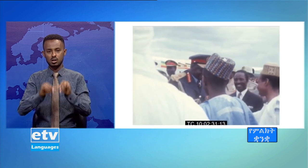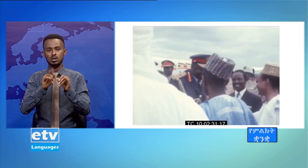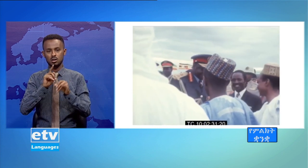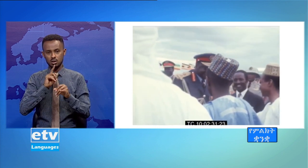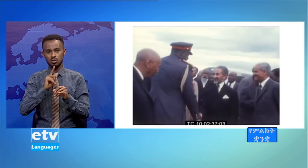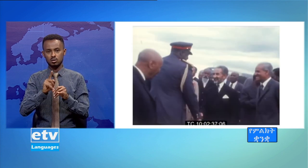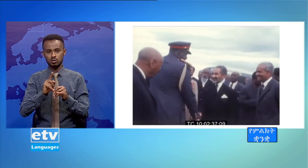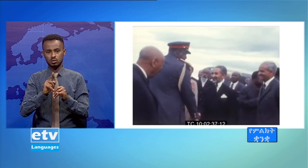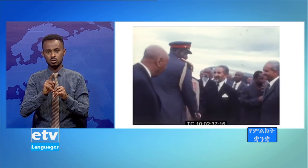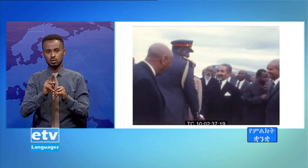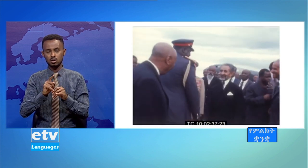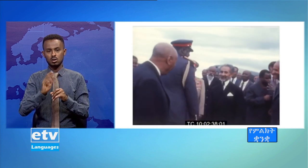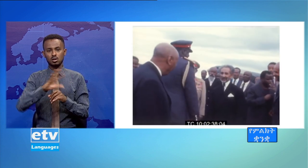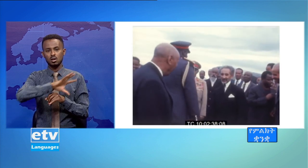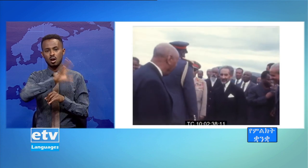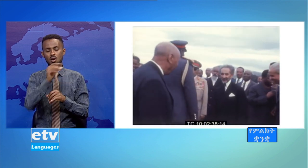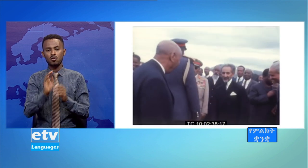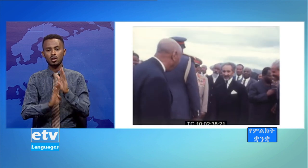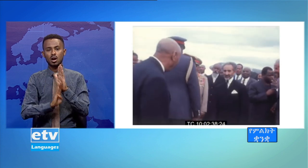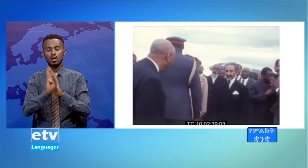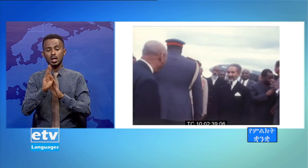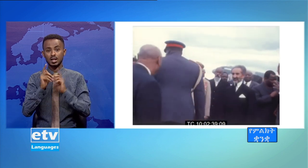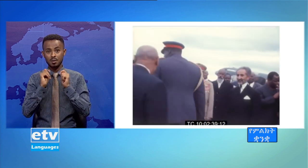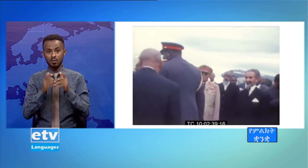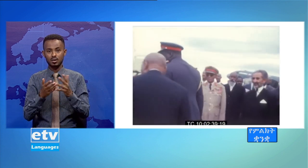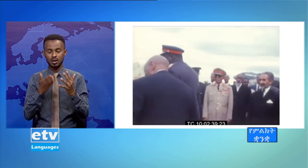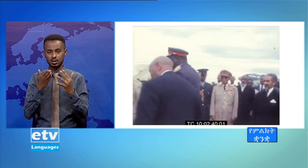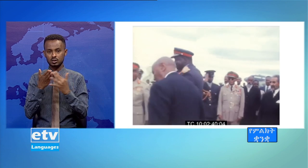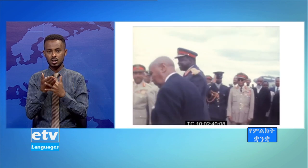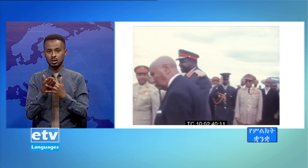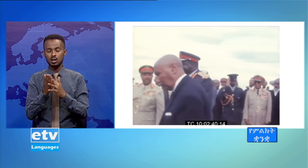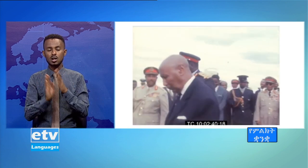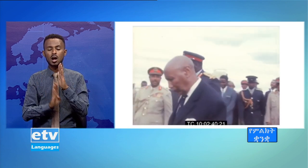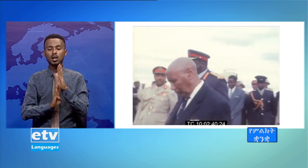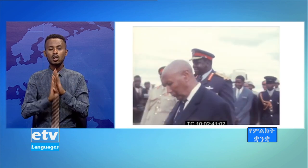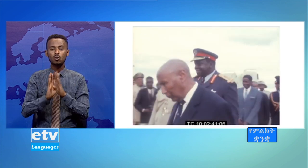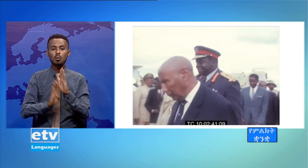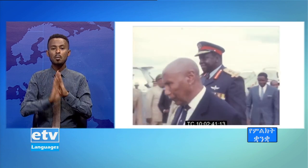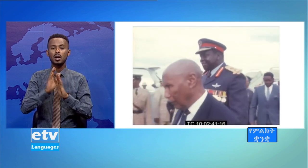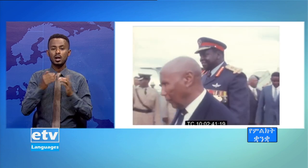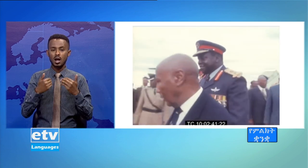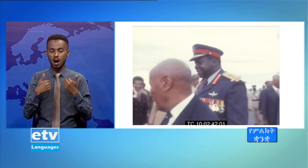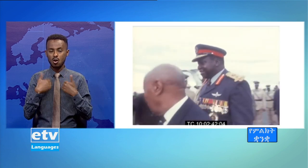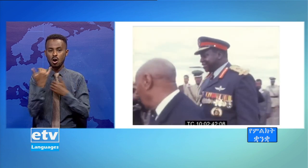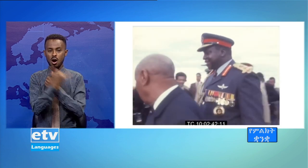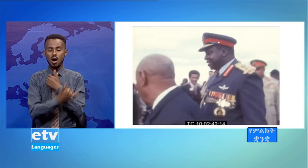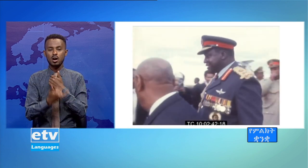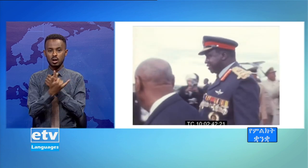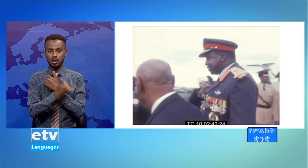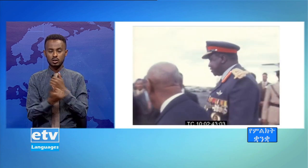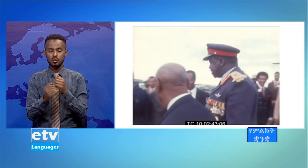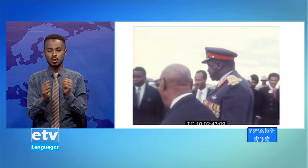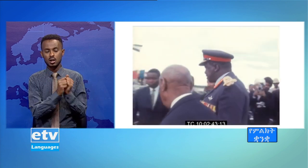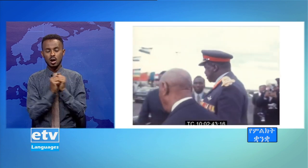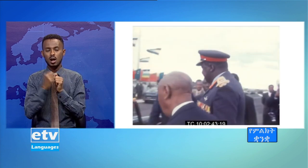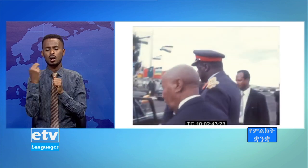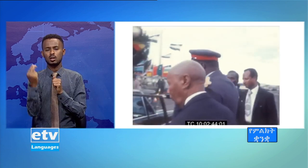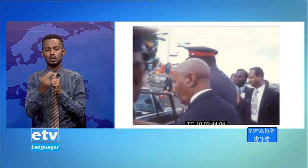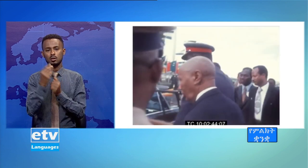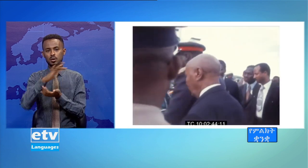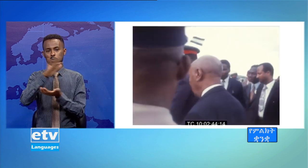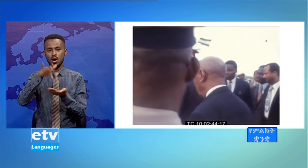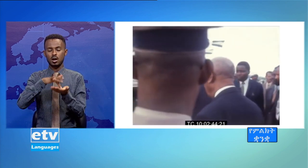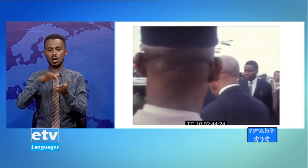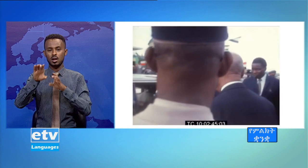ነው። የአፍሪካን እድገት ከማፋጠን አንጻርም ካደጉና በማደግ ላይ ካሉ ሀገራት ጋር የጋራ ጥቅምን ማዕከል